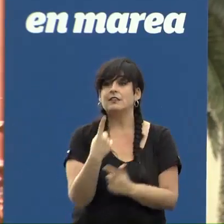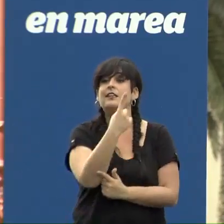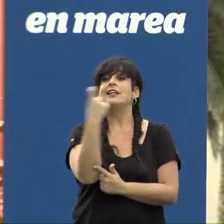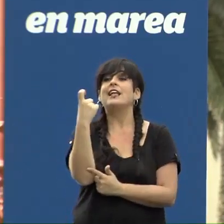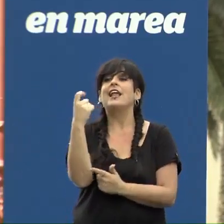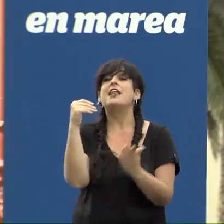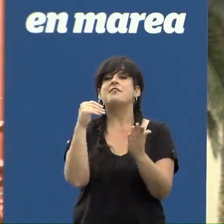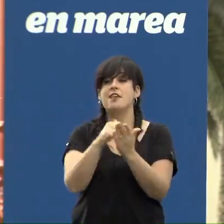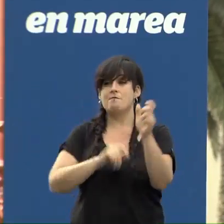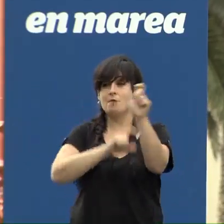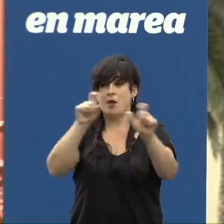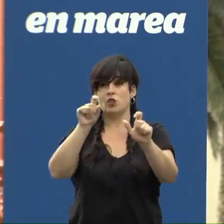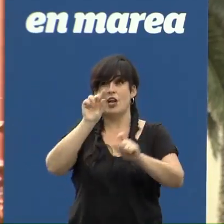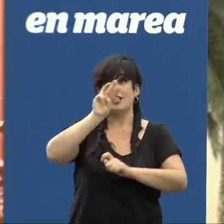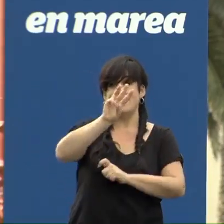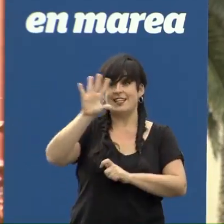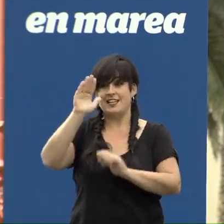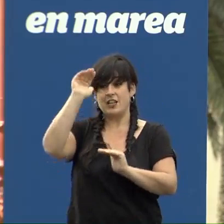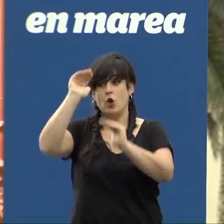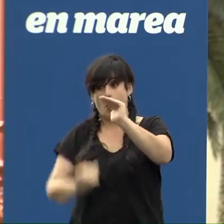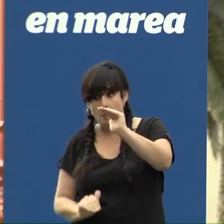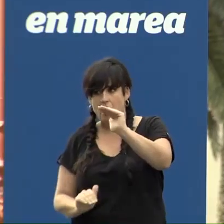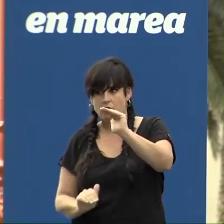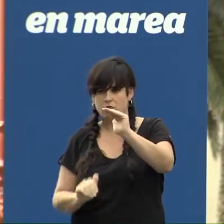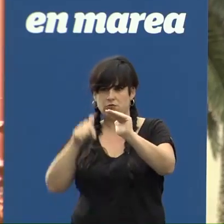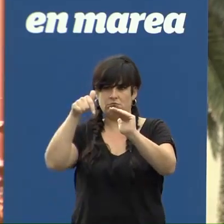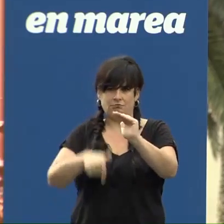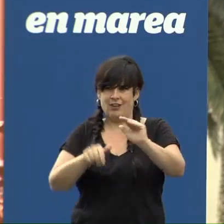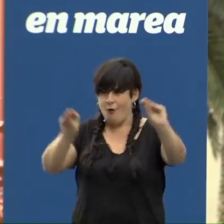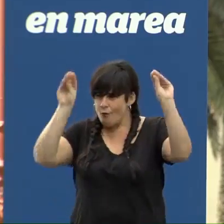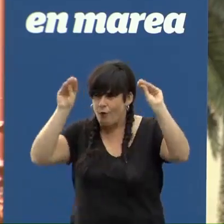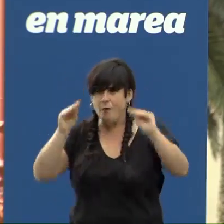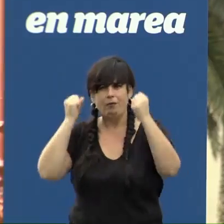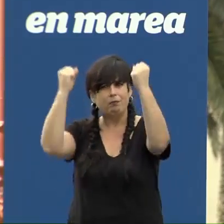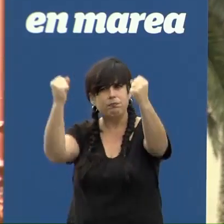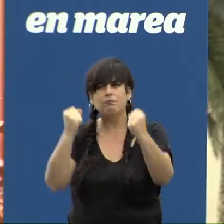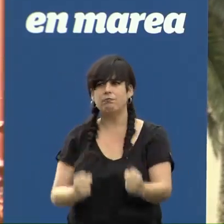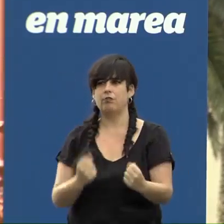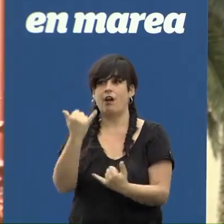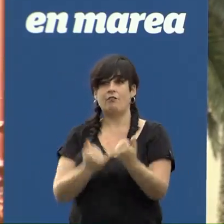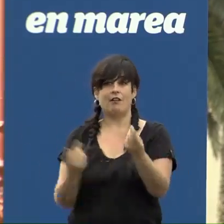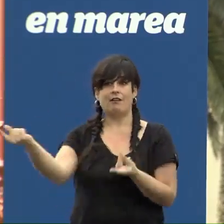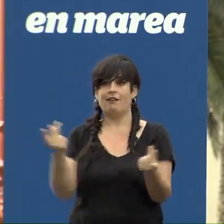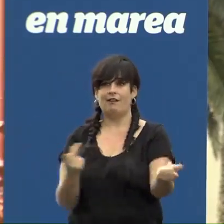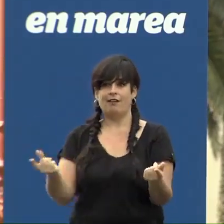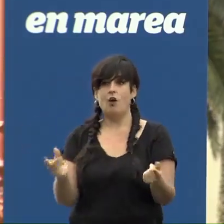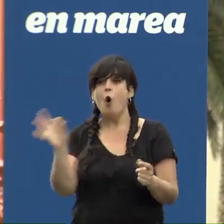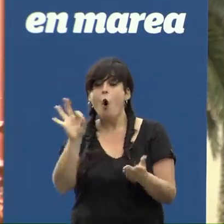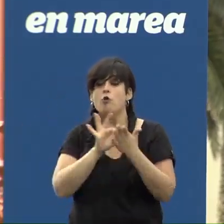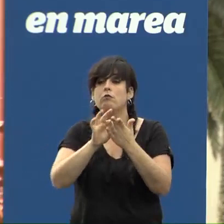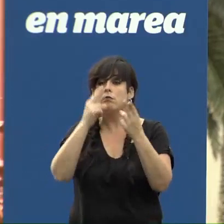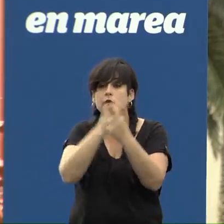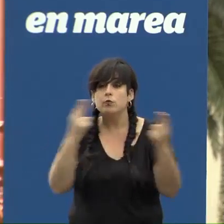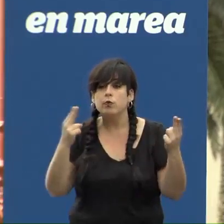persoas menores de 35 anos no noso país, a mellor xeración formada, que non nos fala do deterioro dos servicios públicos, que é